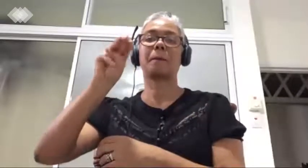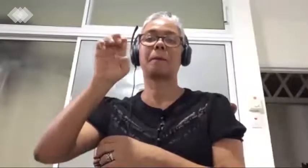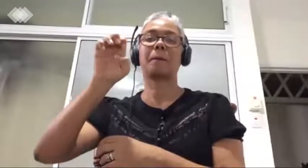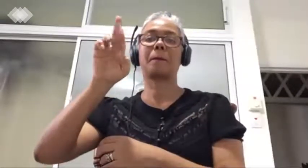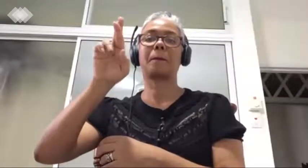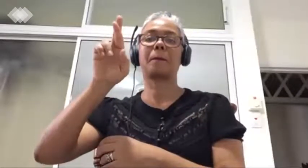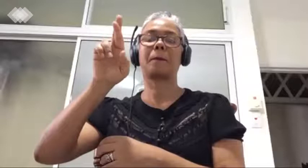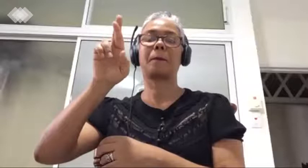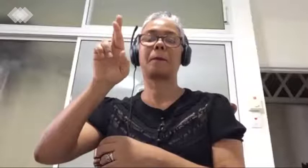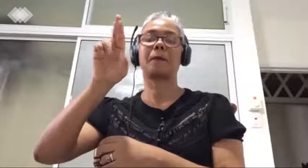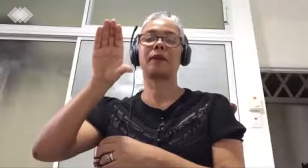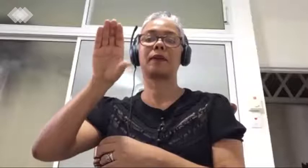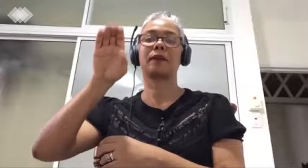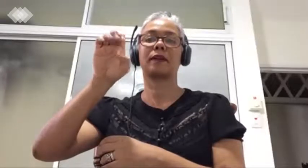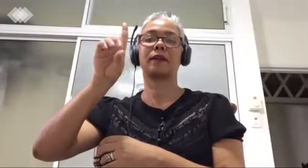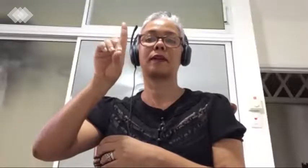Muy buenas noches.